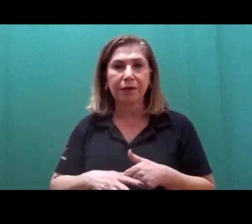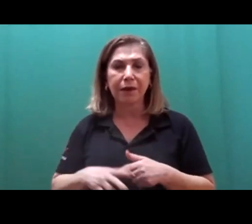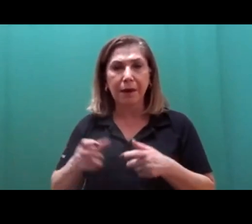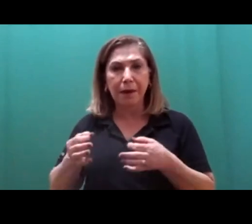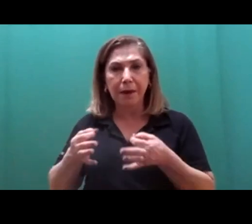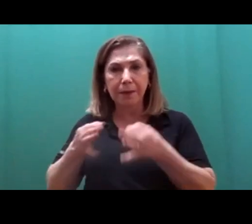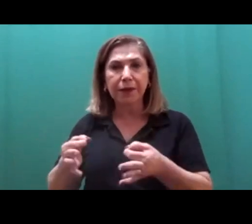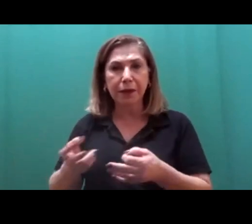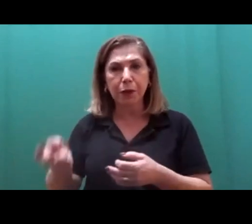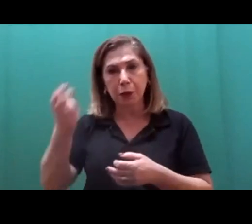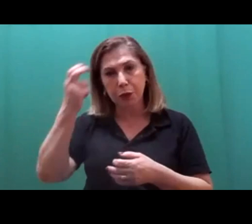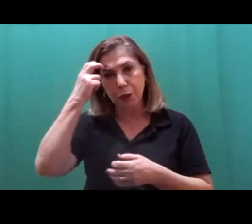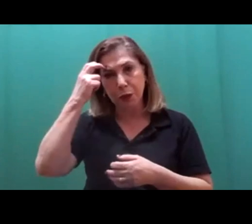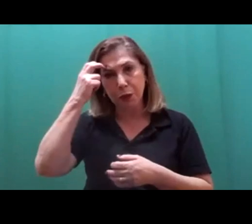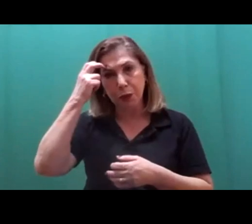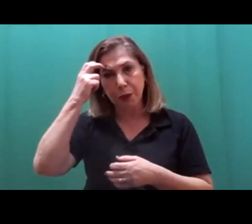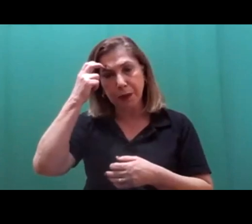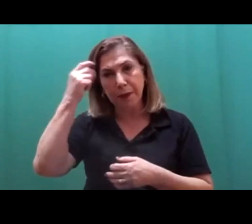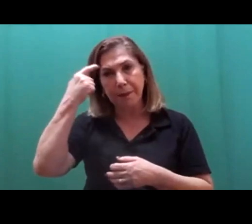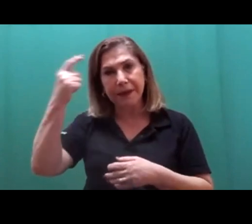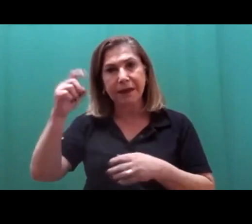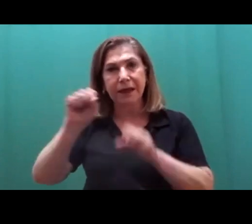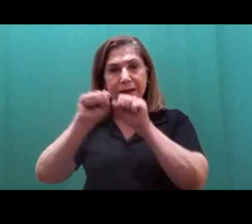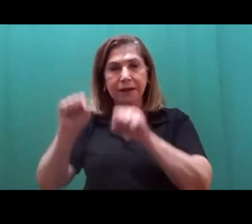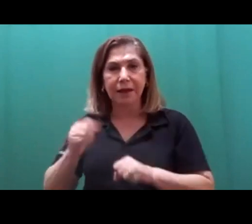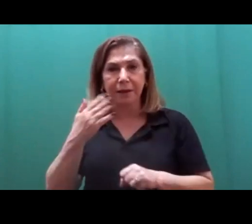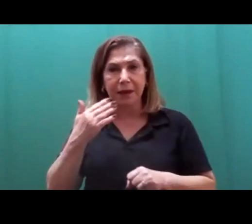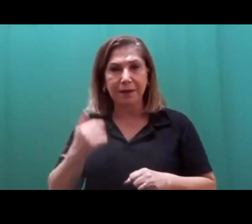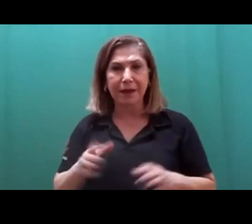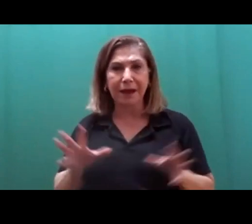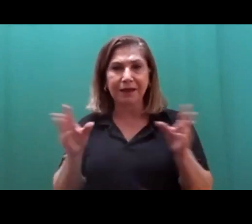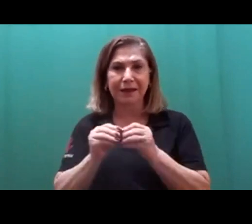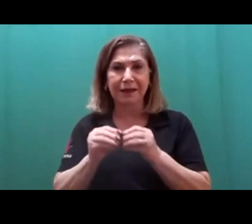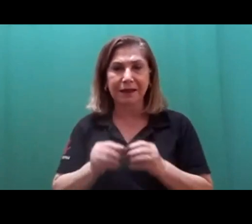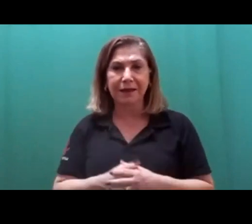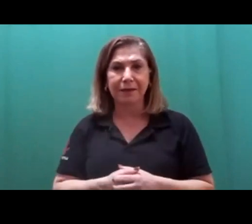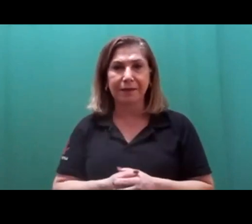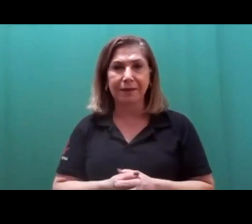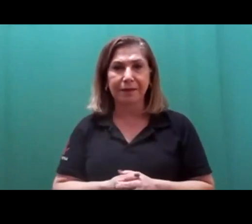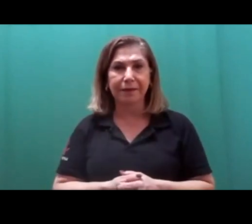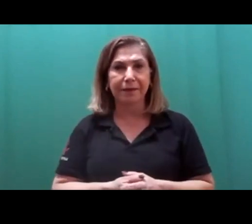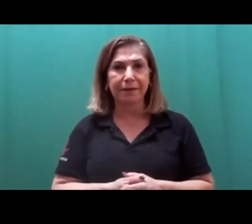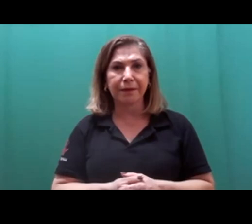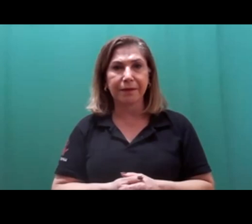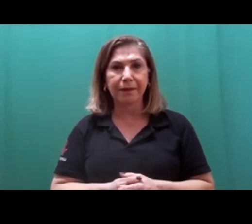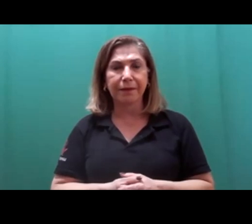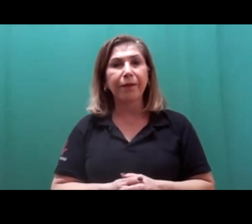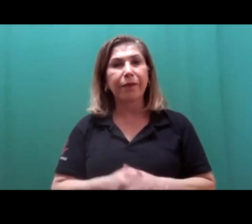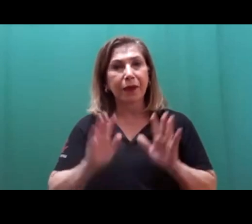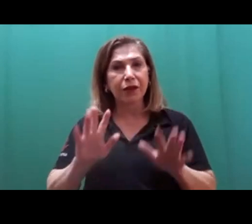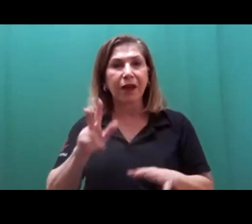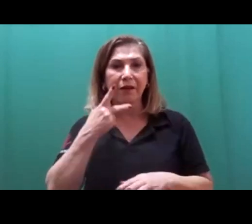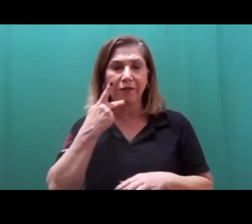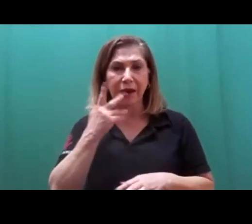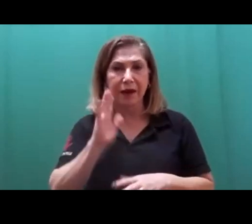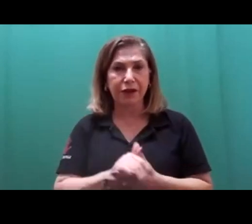outras culturas para a gente repensar os sistemas alimentares, fazendo a síntese. Sim, eu já coloquei a minha posição e